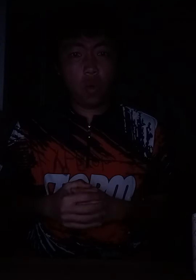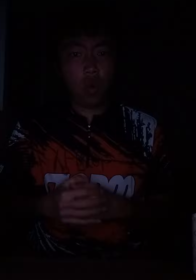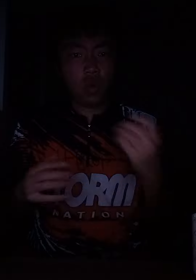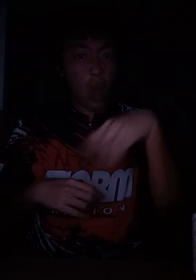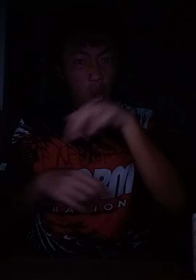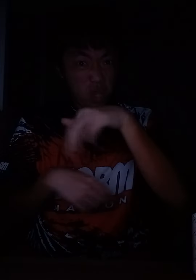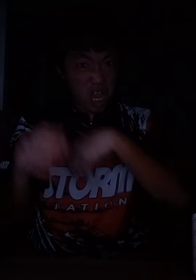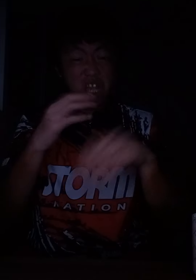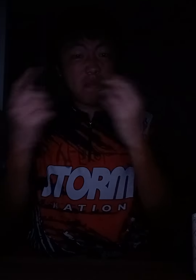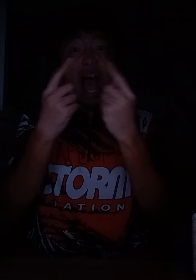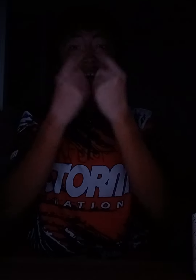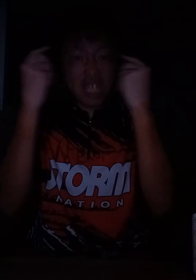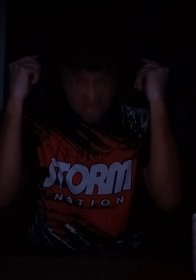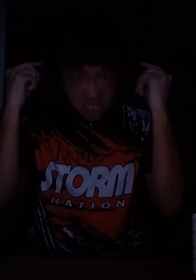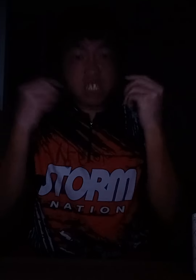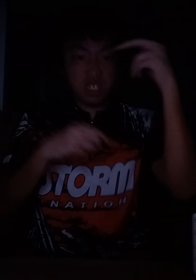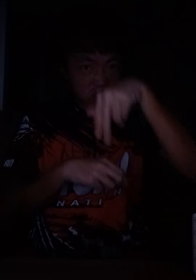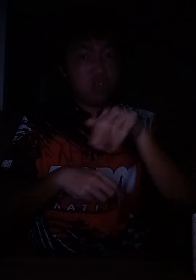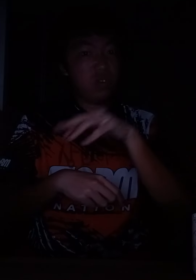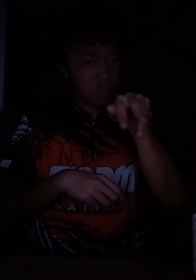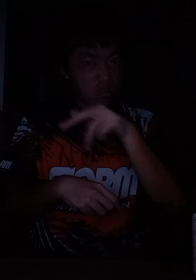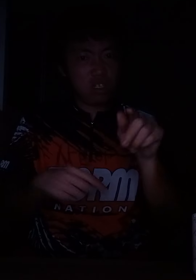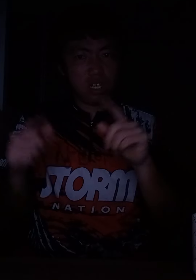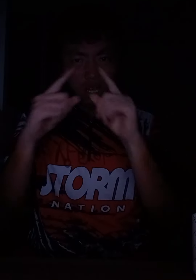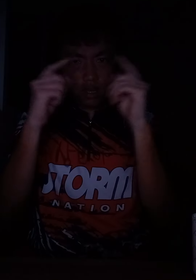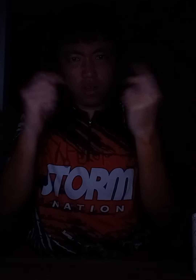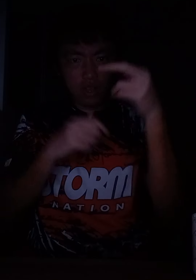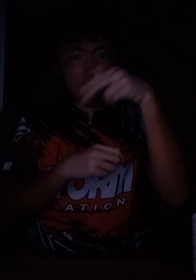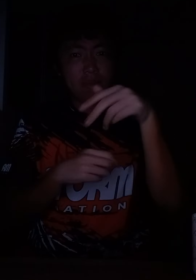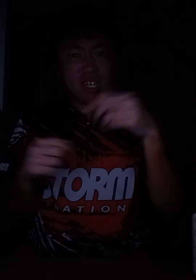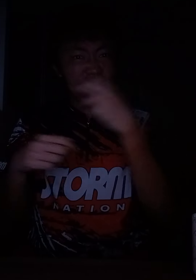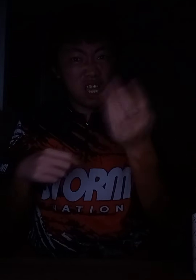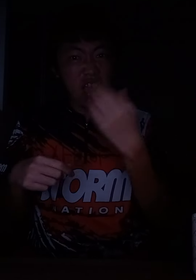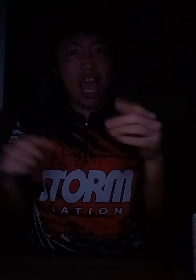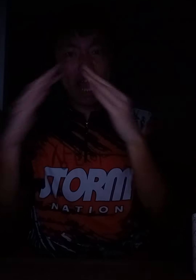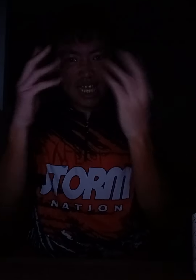전동차 안에서 마스크를 써달라고 요구한 승객에게 소리를 지르는 A씨.